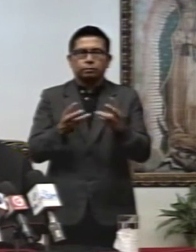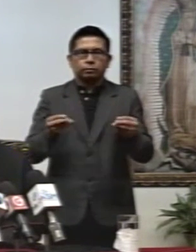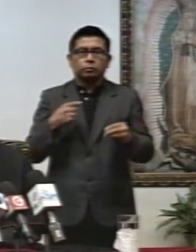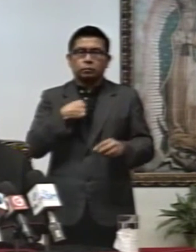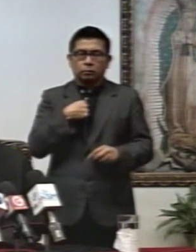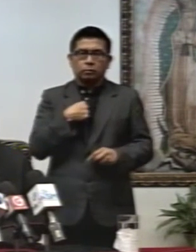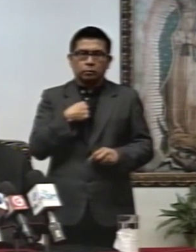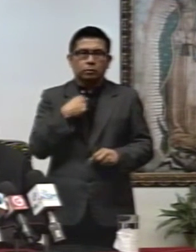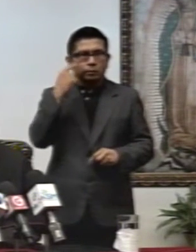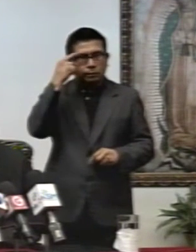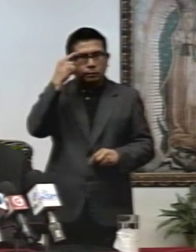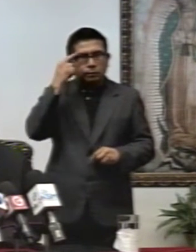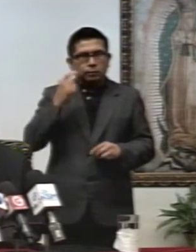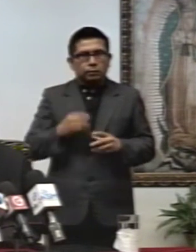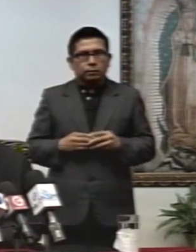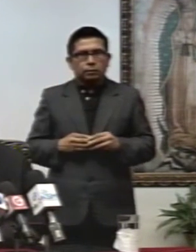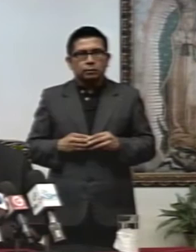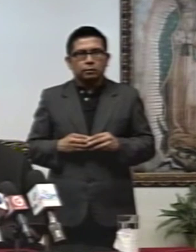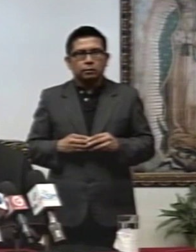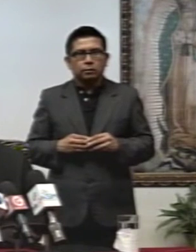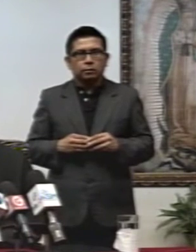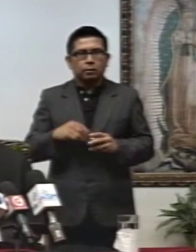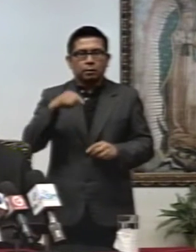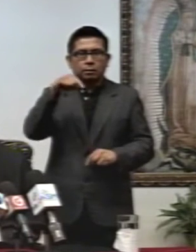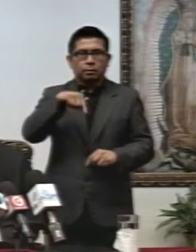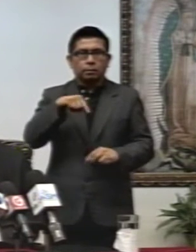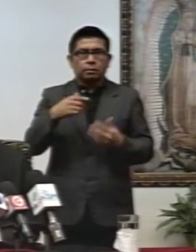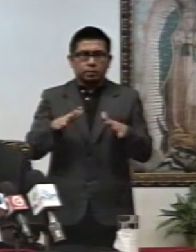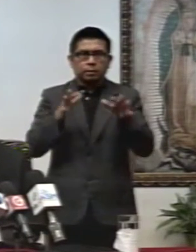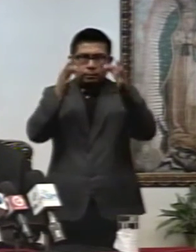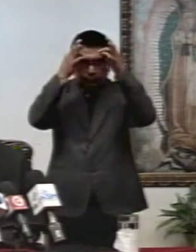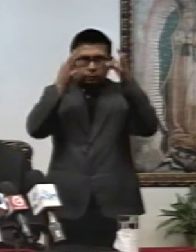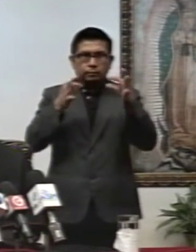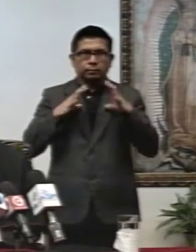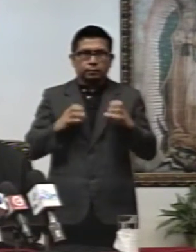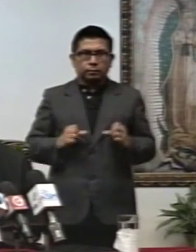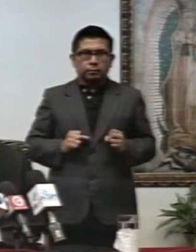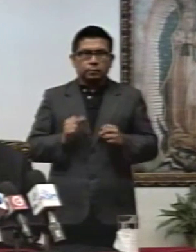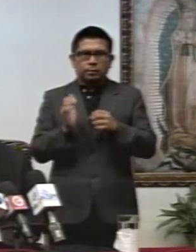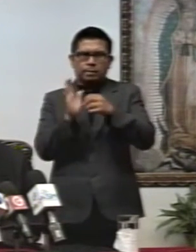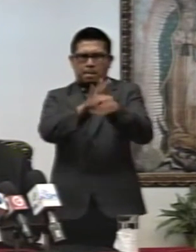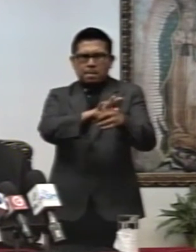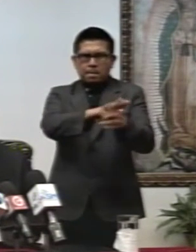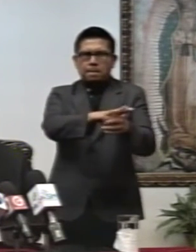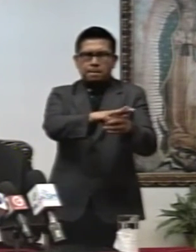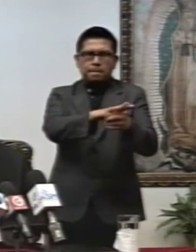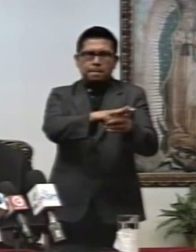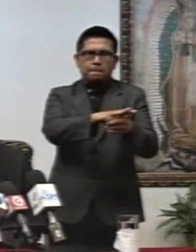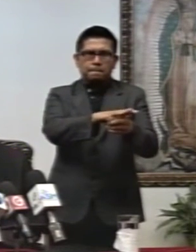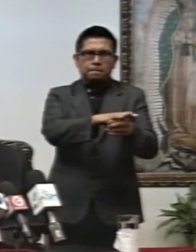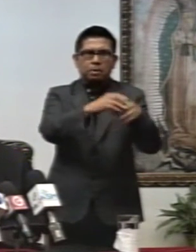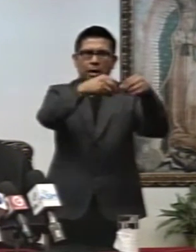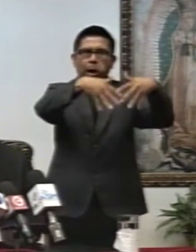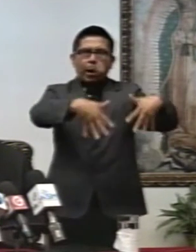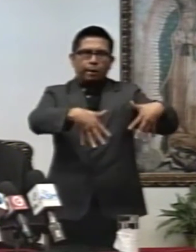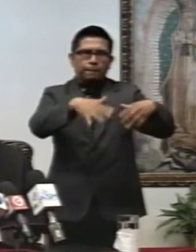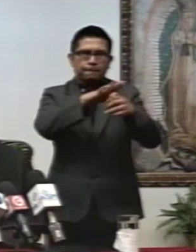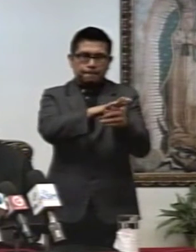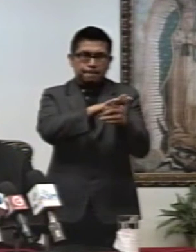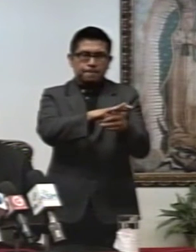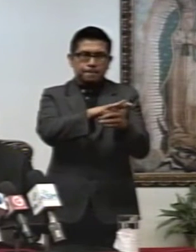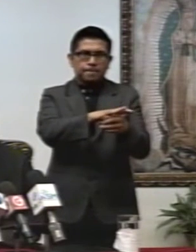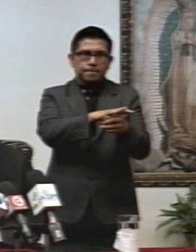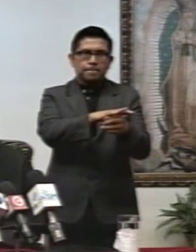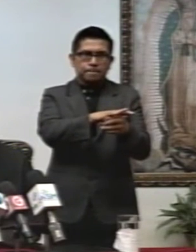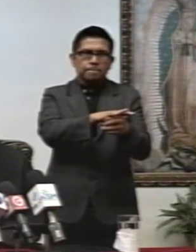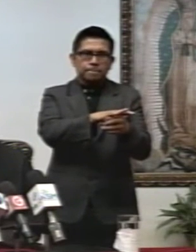sí pienso que aquí se han tomado medidas de represión del crimen, y